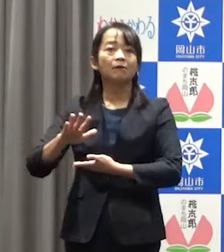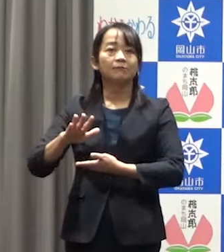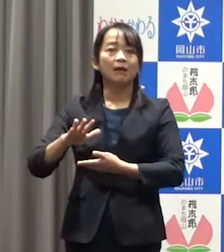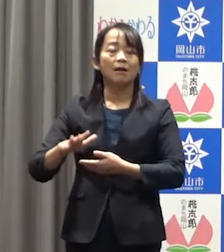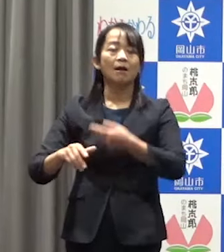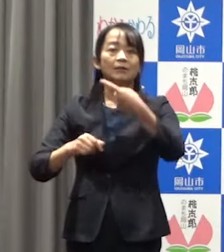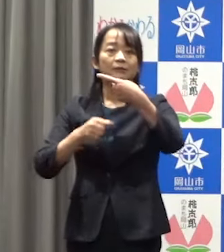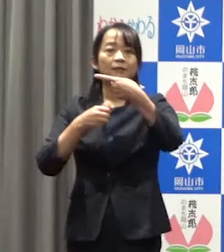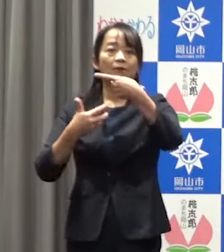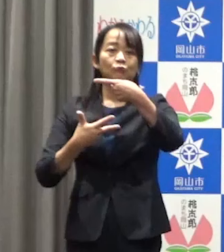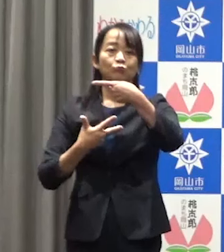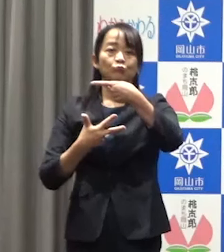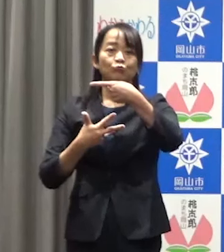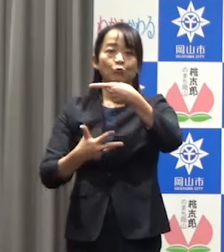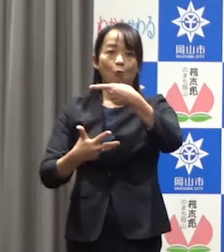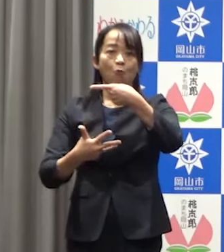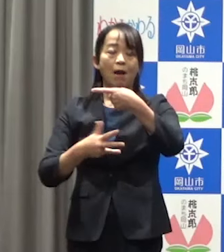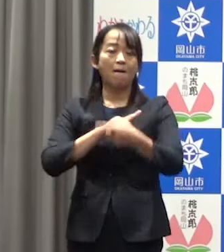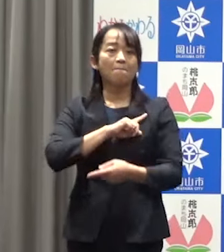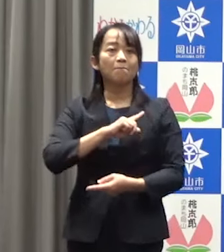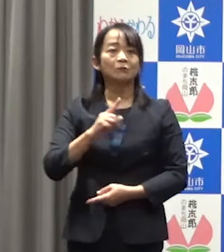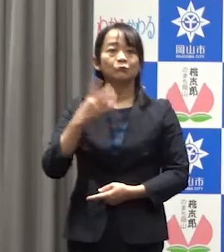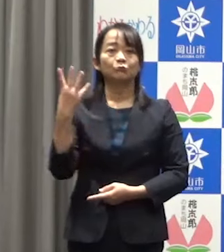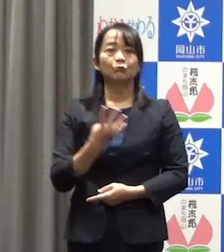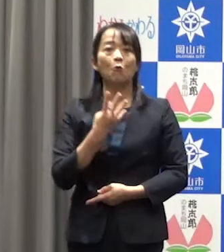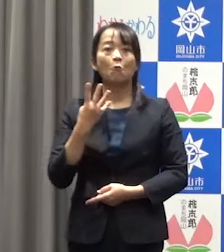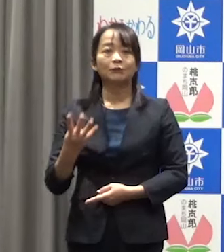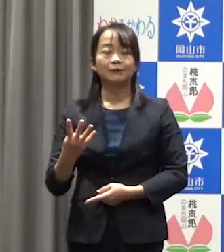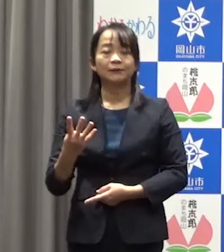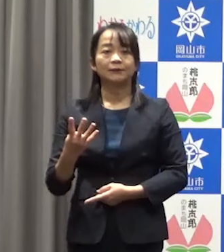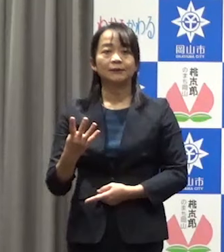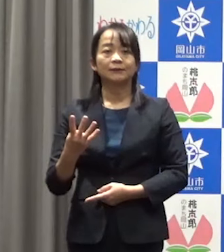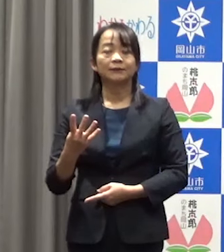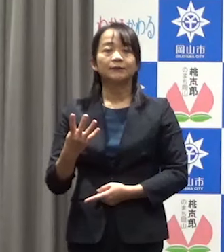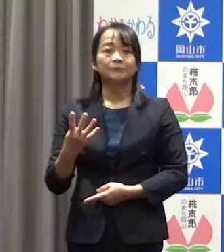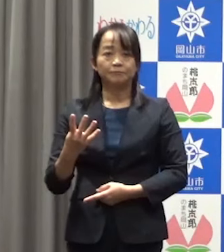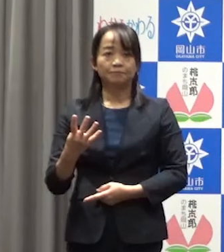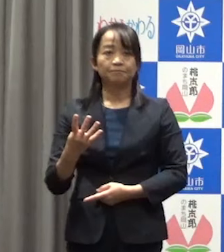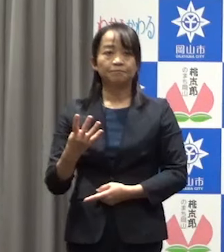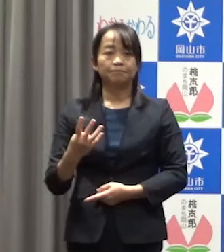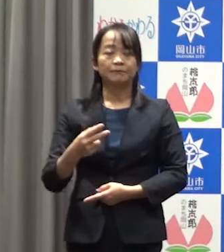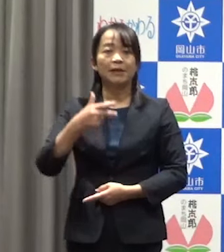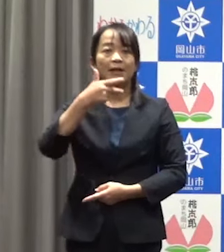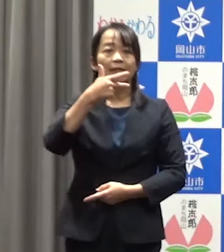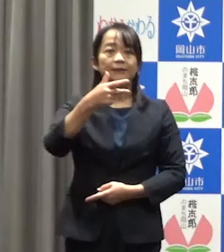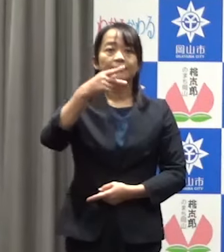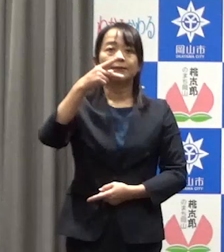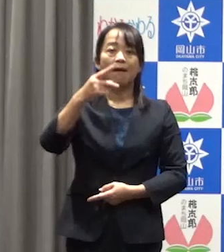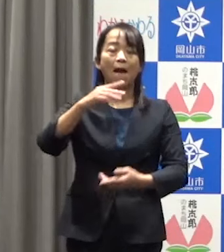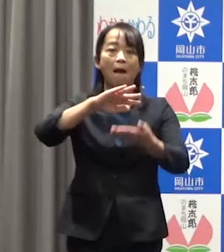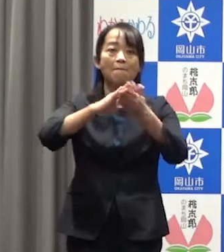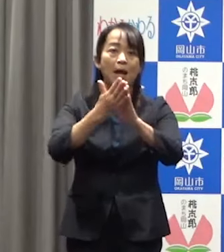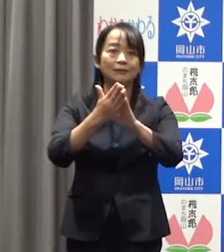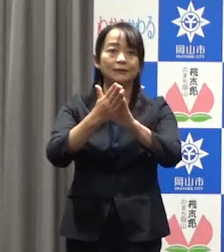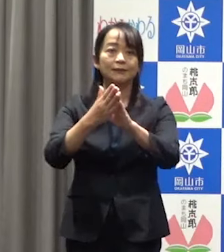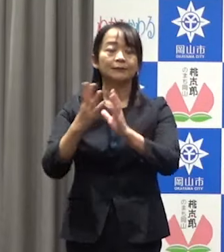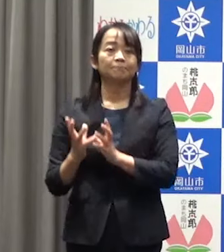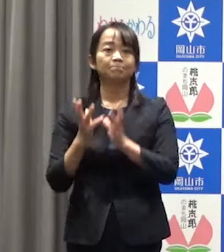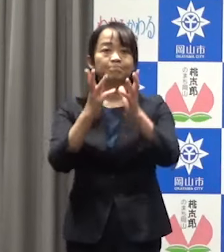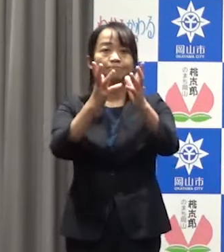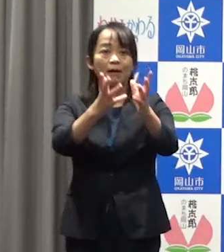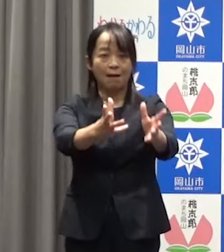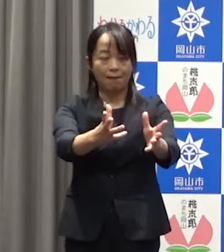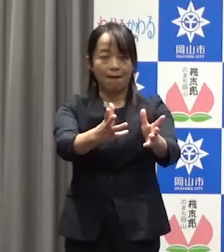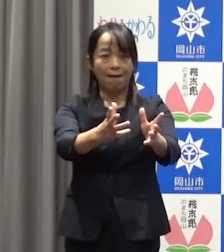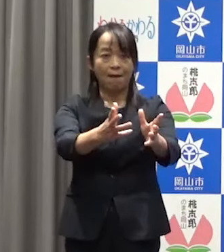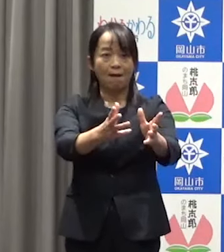8日には先遣隊4名を石川県の志賀町へ派遣。これに続き